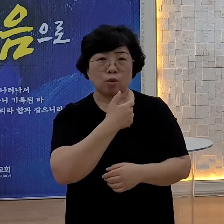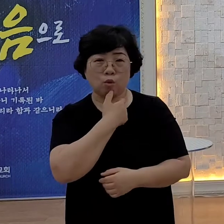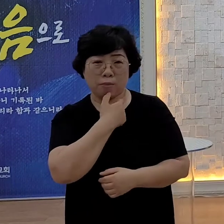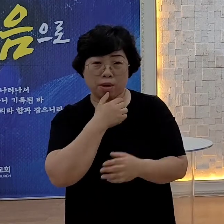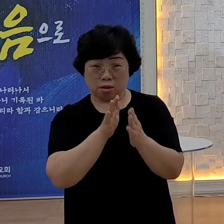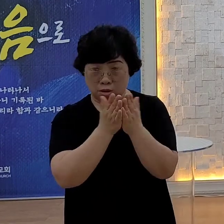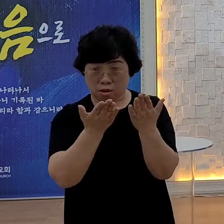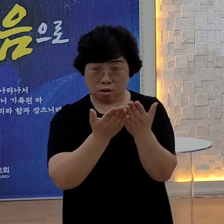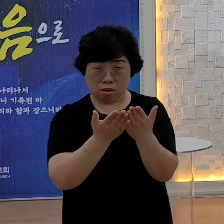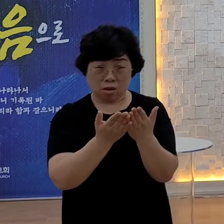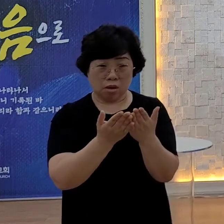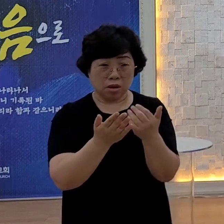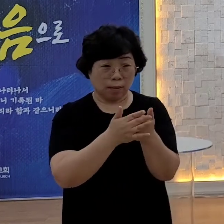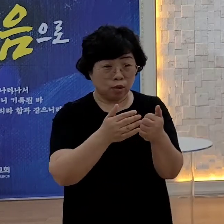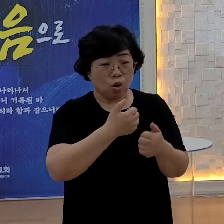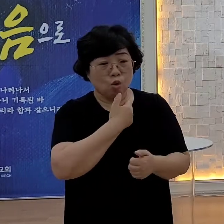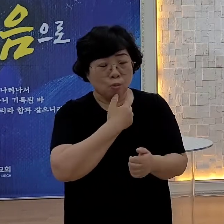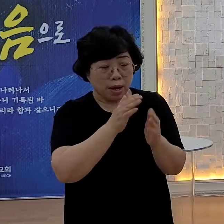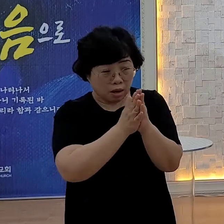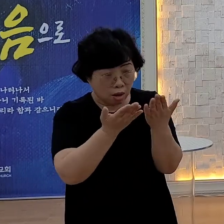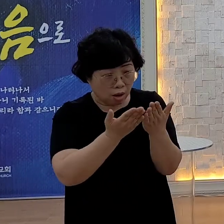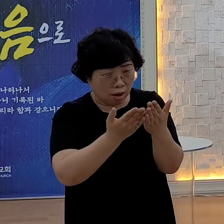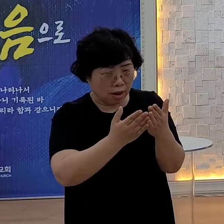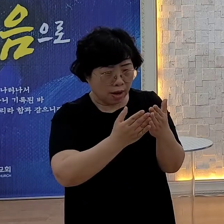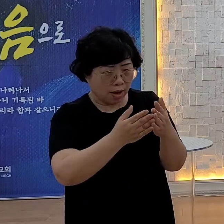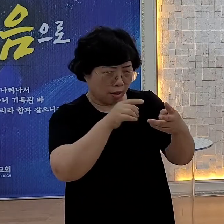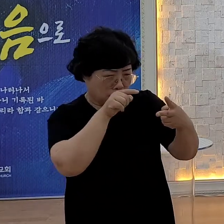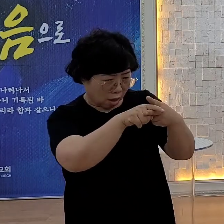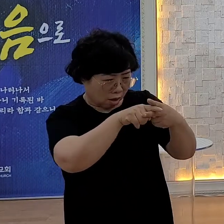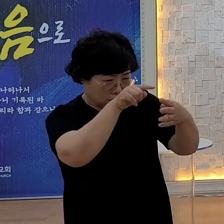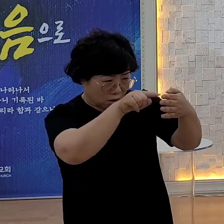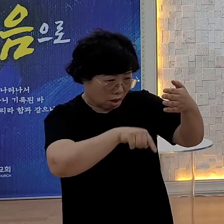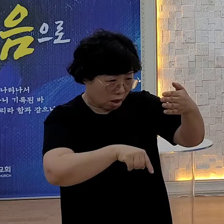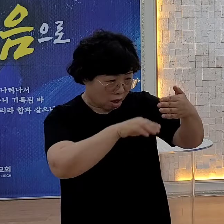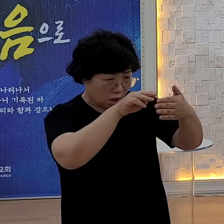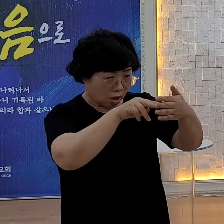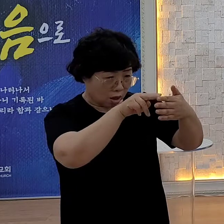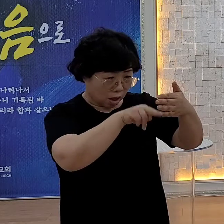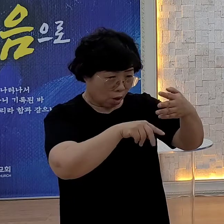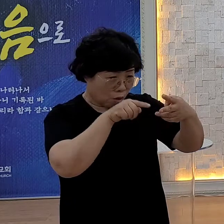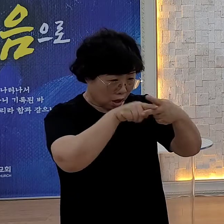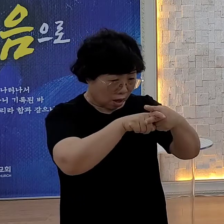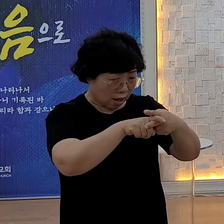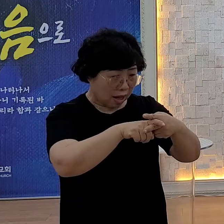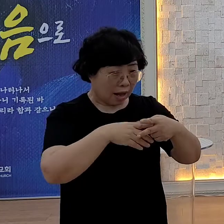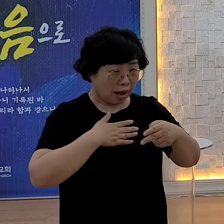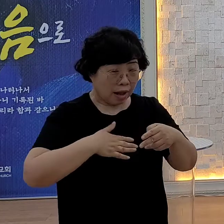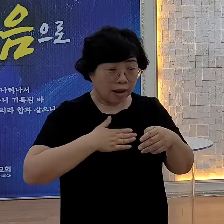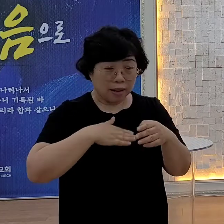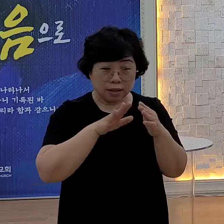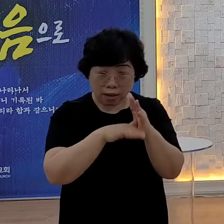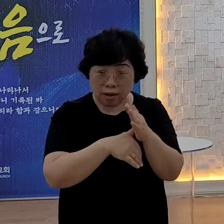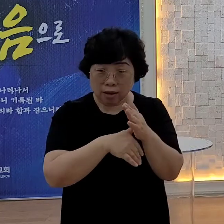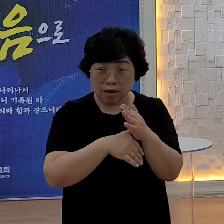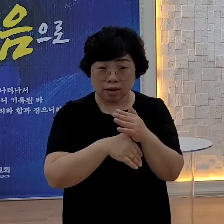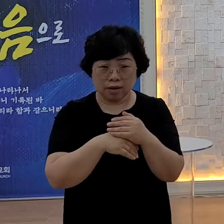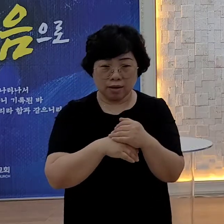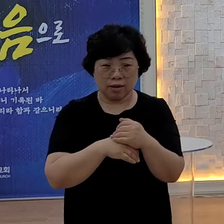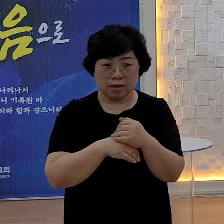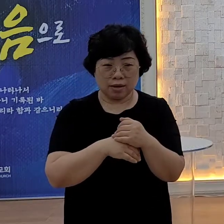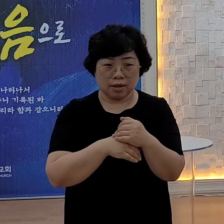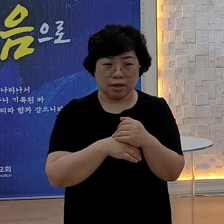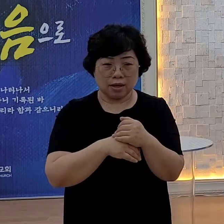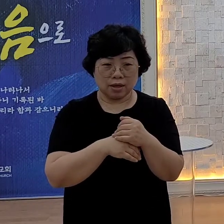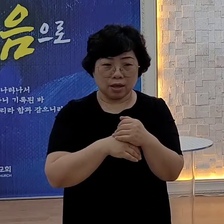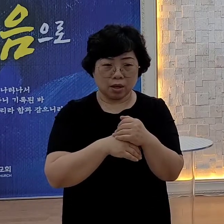뭔가, 이걸 잘 알고 이게 왔다 갔다 하는데 좌우로 이렇게 왔다 갔다 할 때 요점을 잘